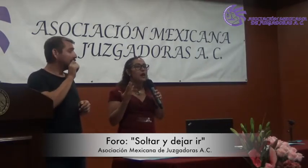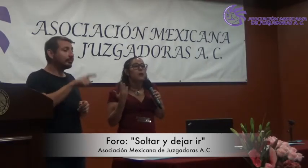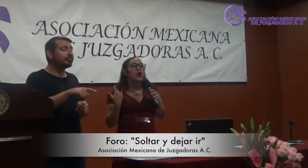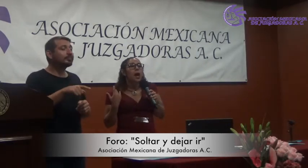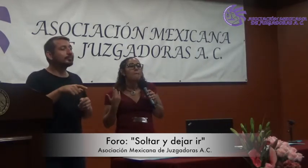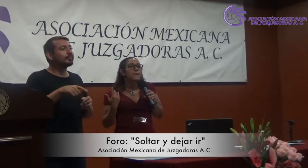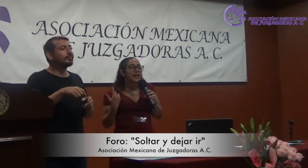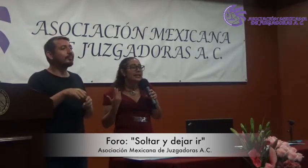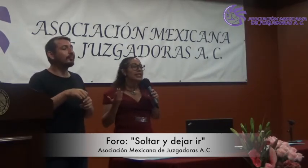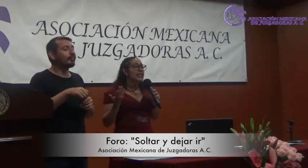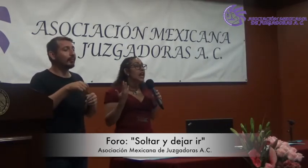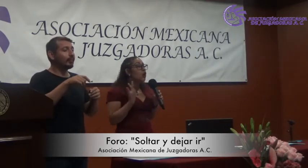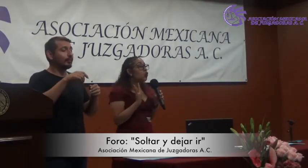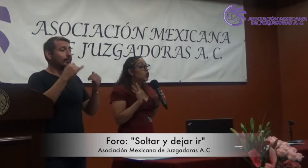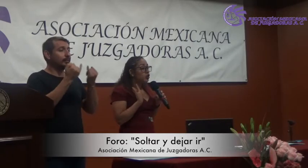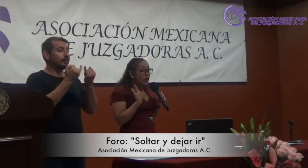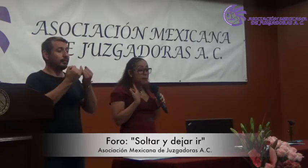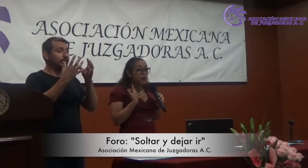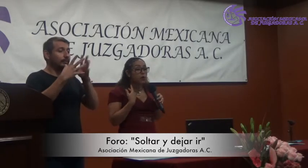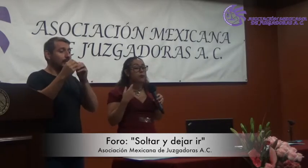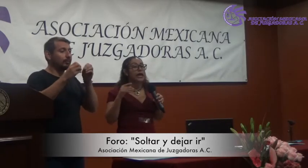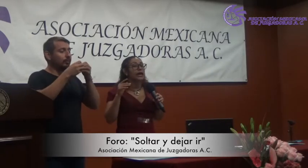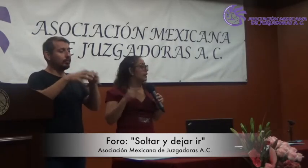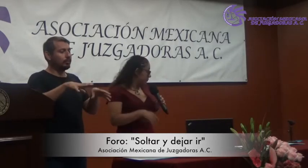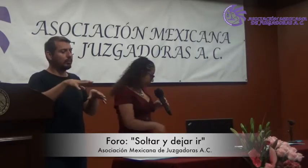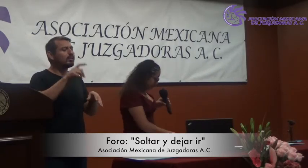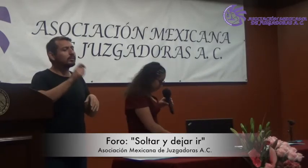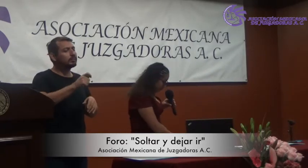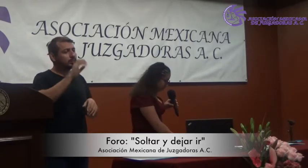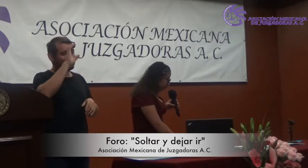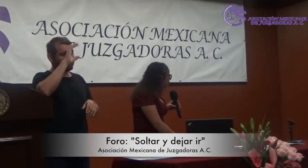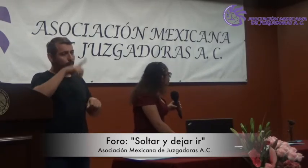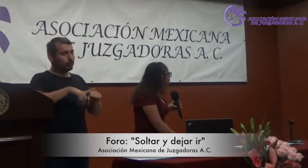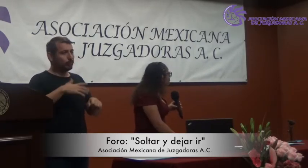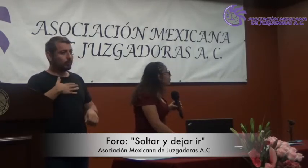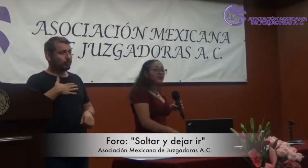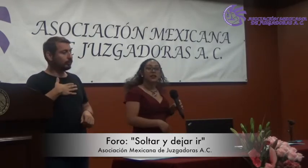También, por ejemplo, la pérdida de la cultura propia.